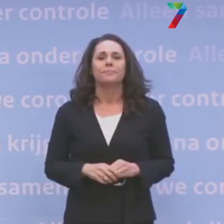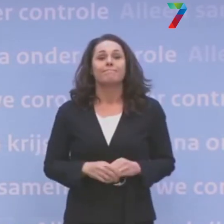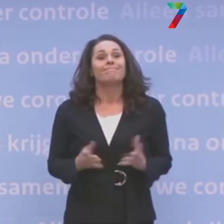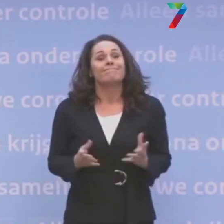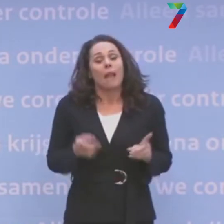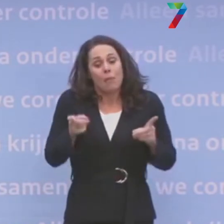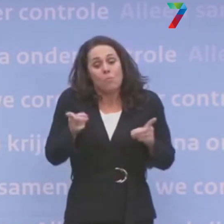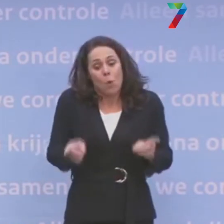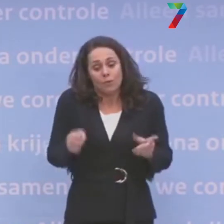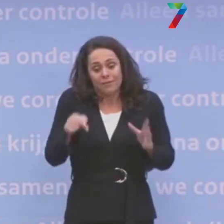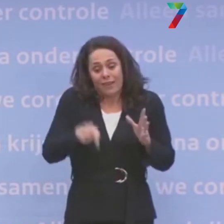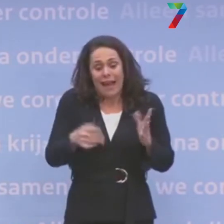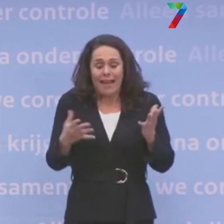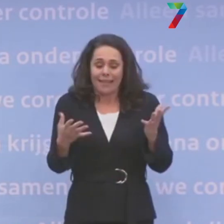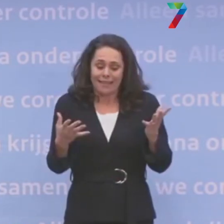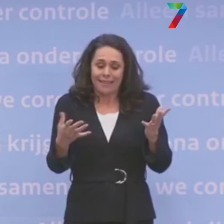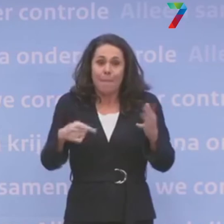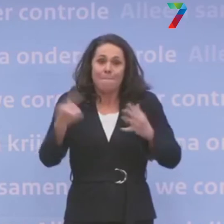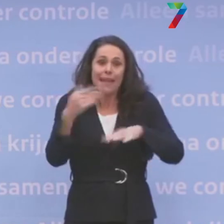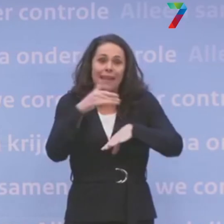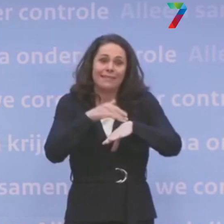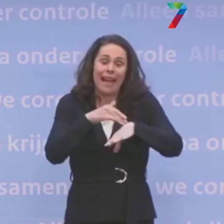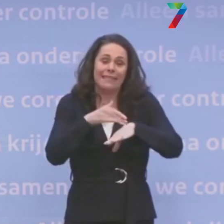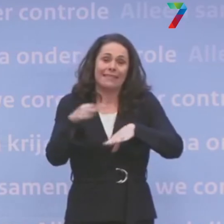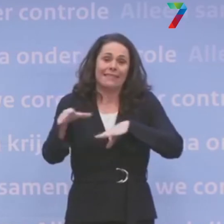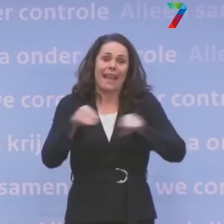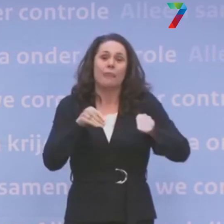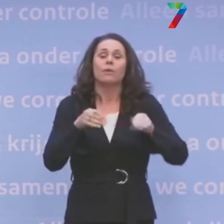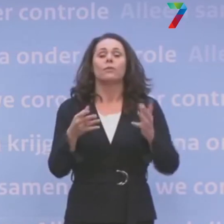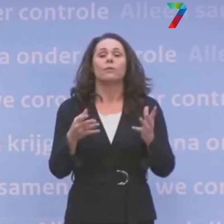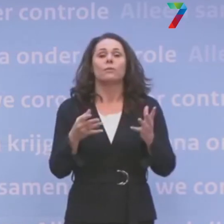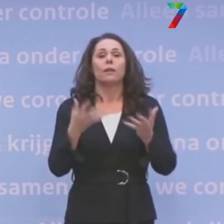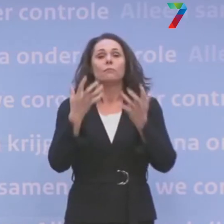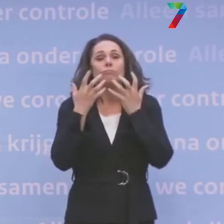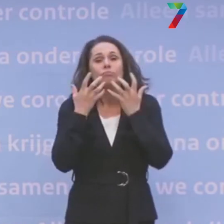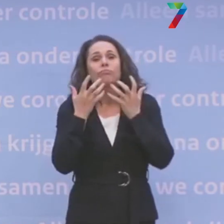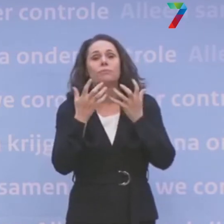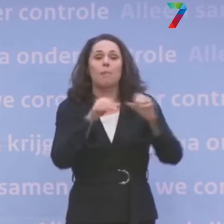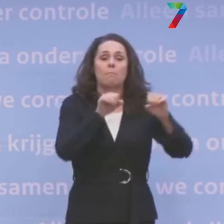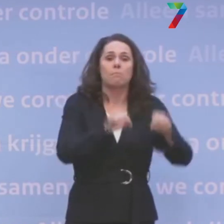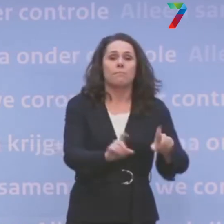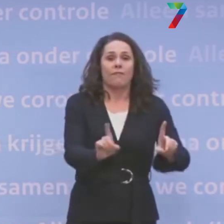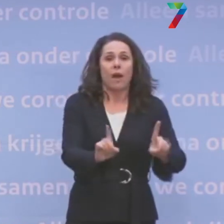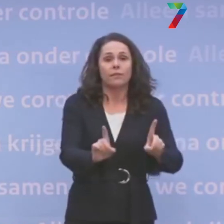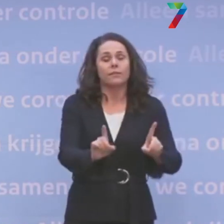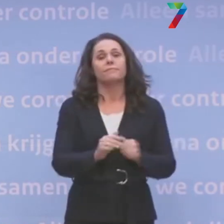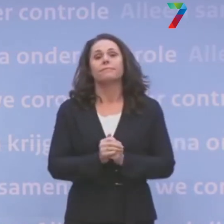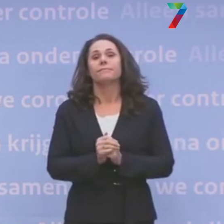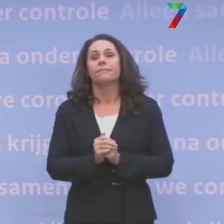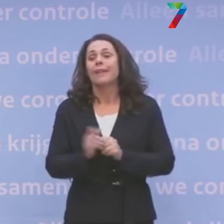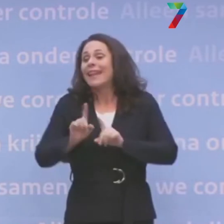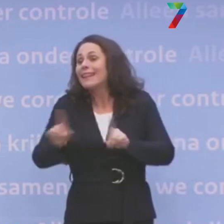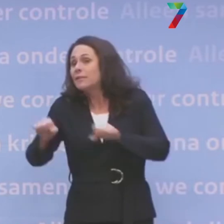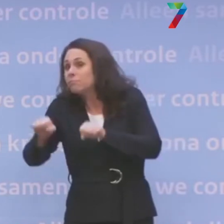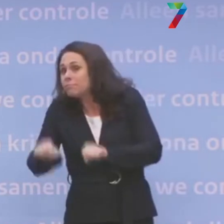Ik moet vandaag dan ook meer dan gebruikelijk van uw tijd nemen om uit te leggen wat we wel hebben besloten, wat niet en